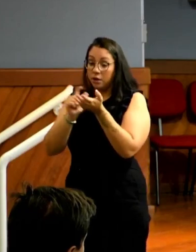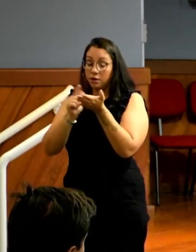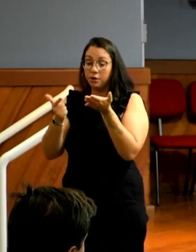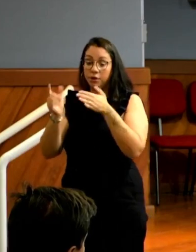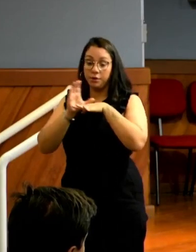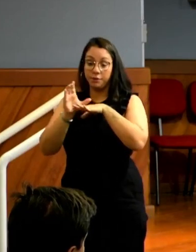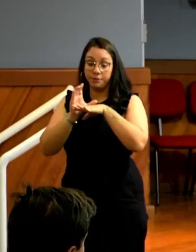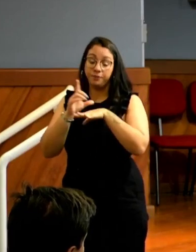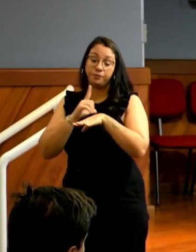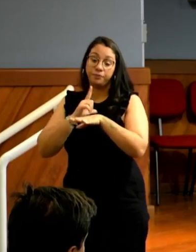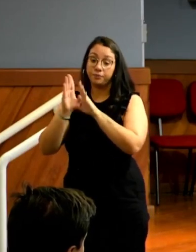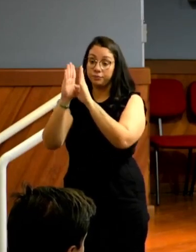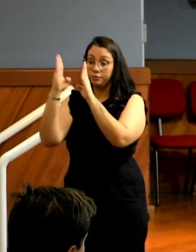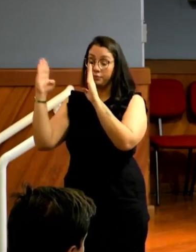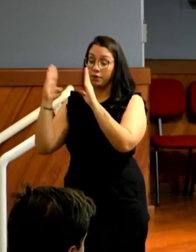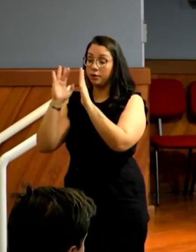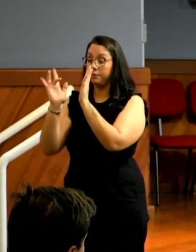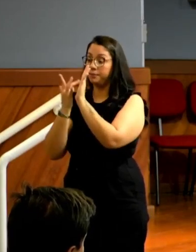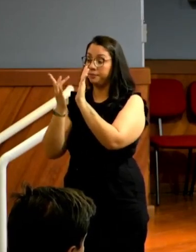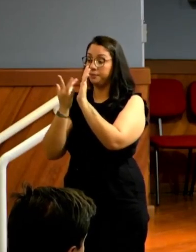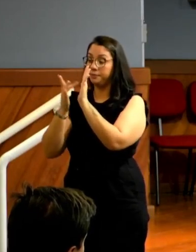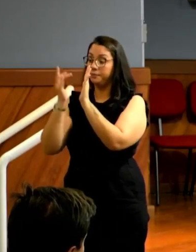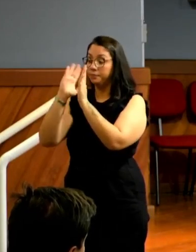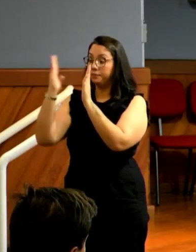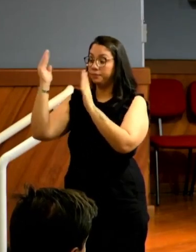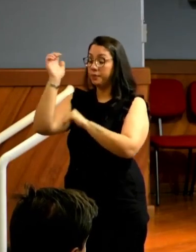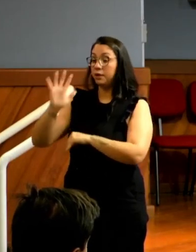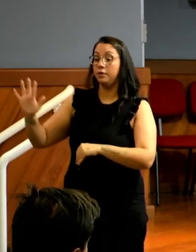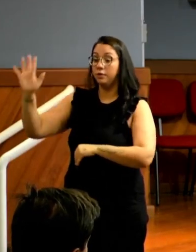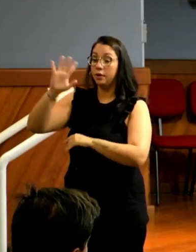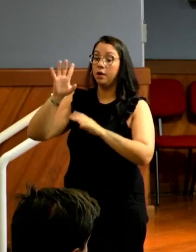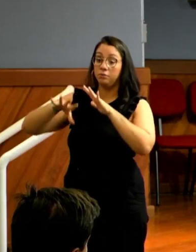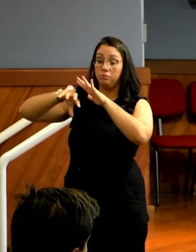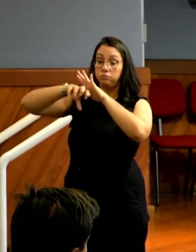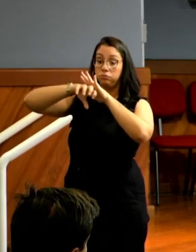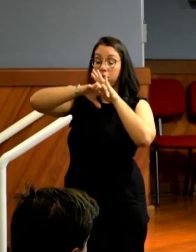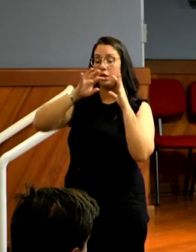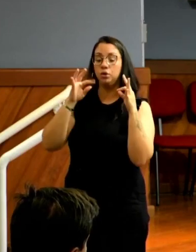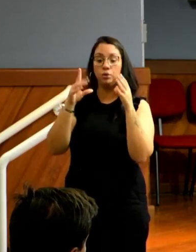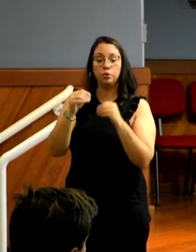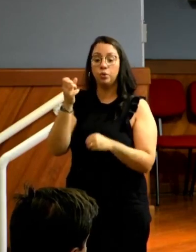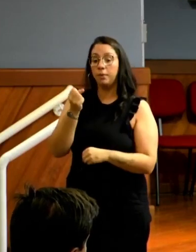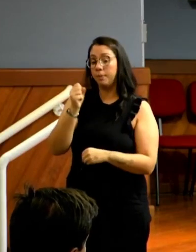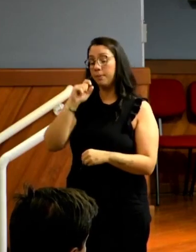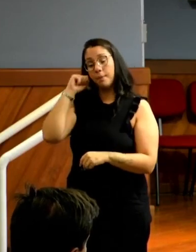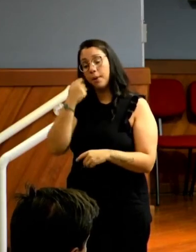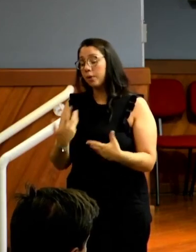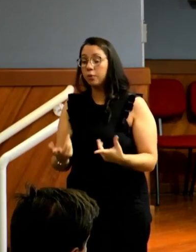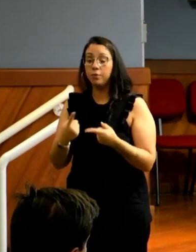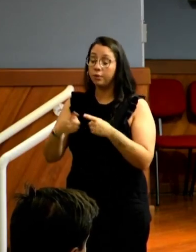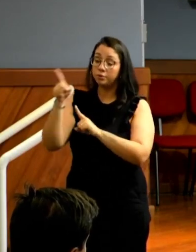A hemeroteca digital da Biblioteca Nacional, que é digitalizada toda preto e branco. Entendeu por quê?